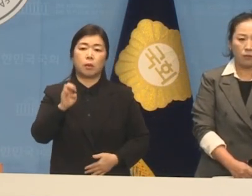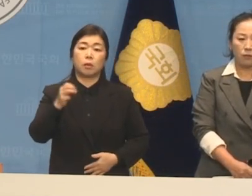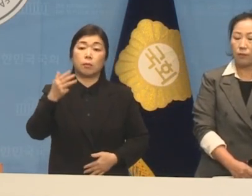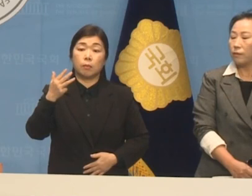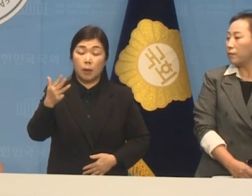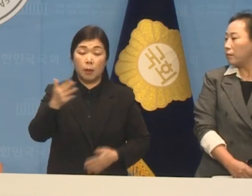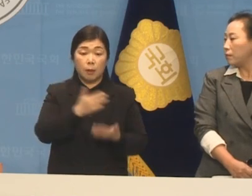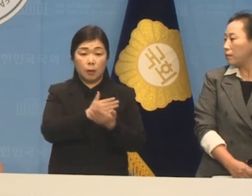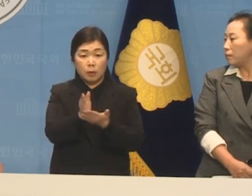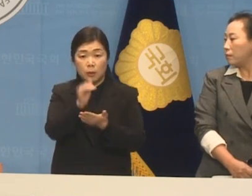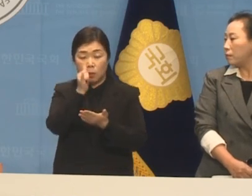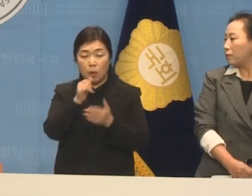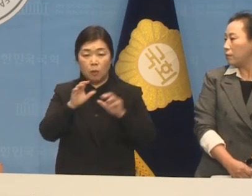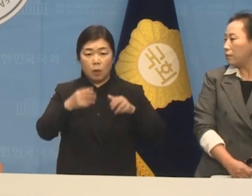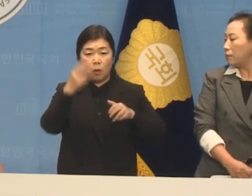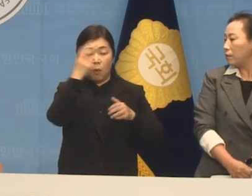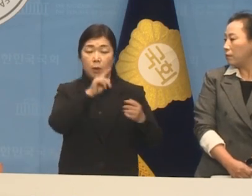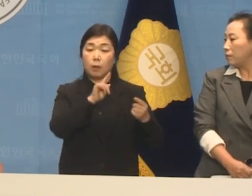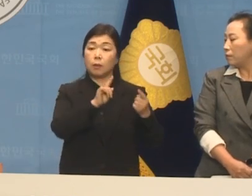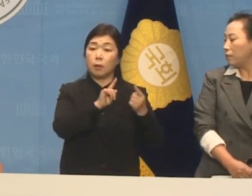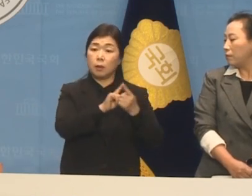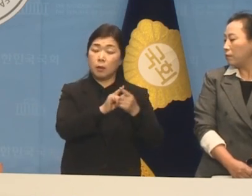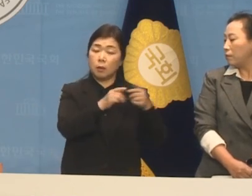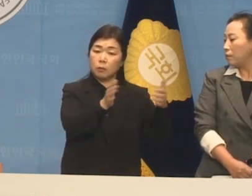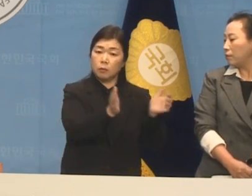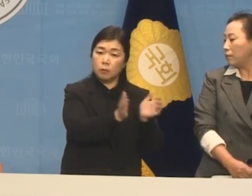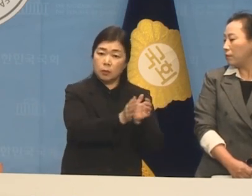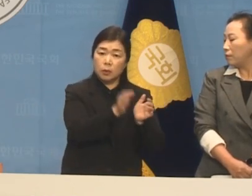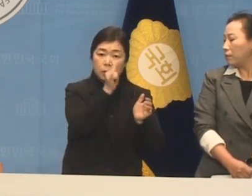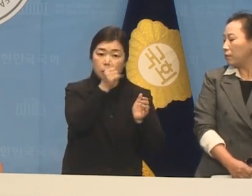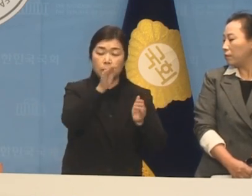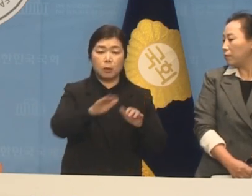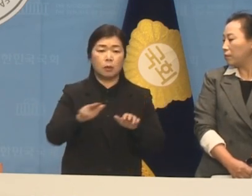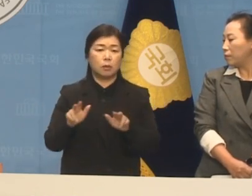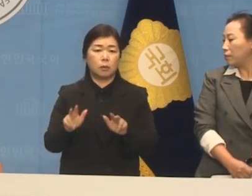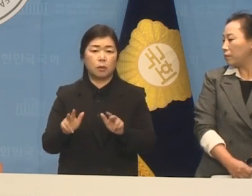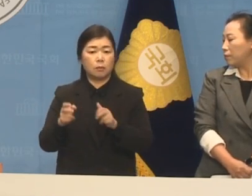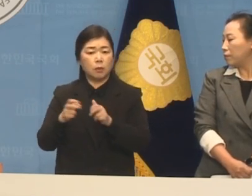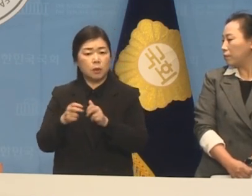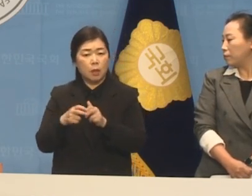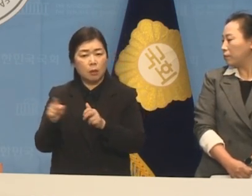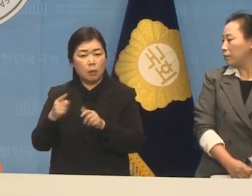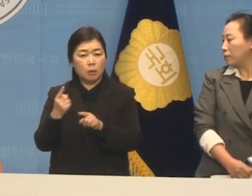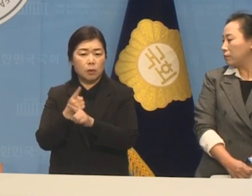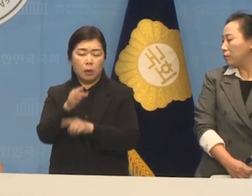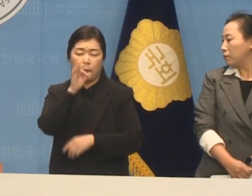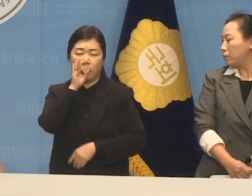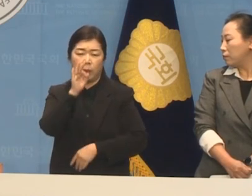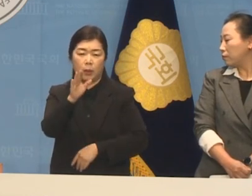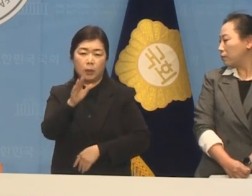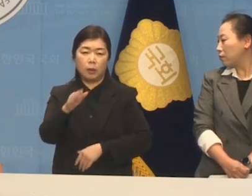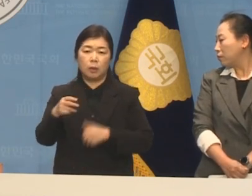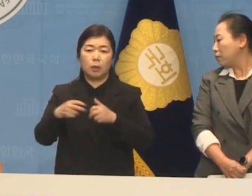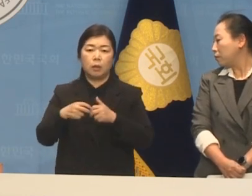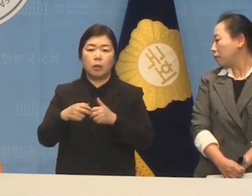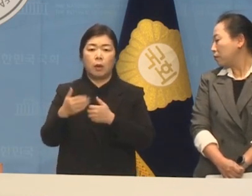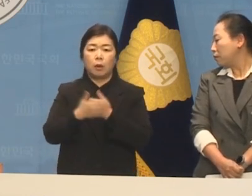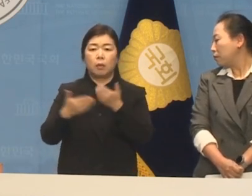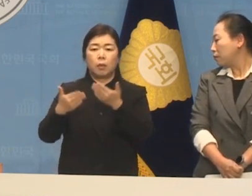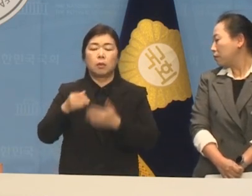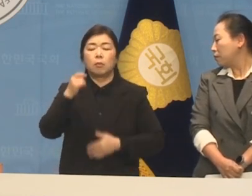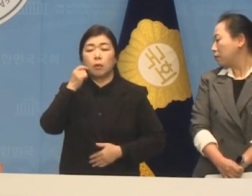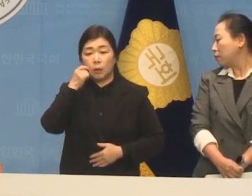1248가지 국가관리 대상군이 존재하나 현재 의학으로는 치료할 수 없는 의료사각지대에